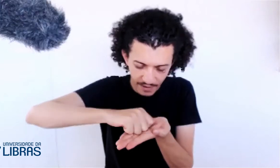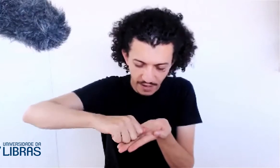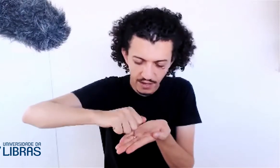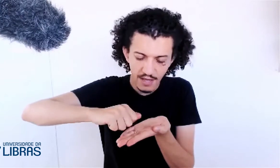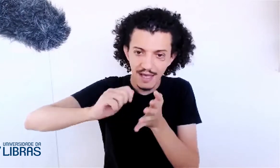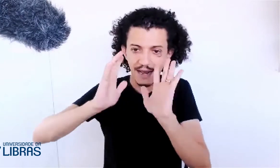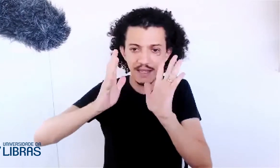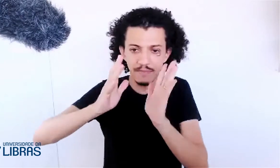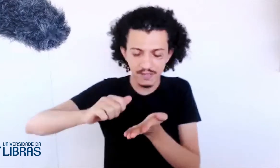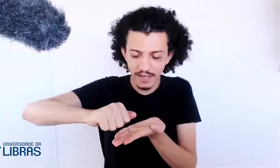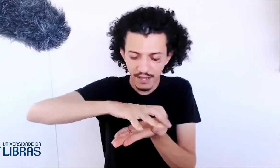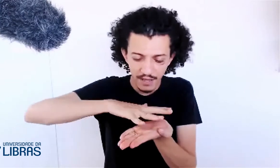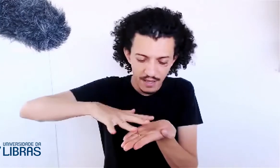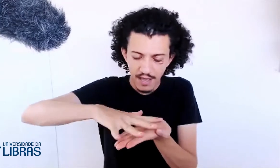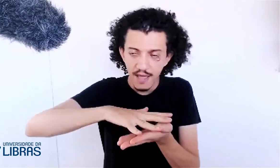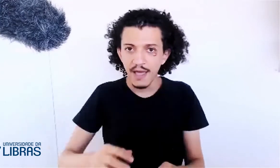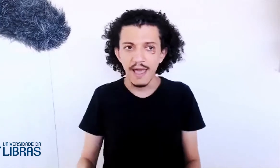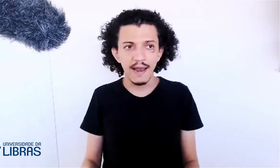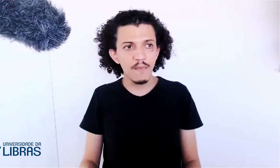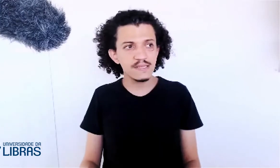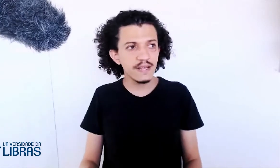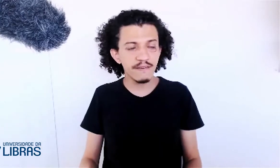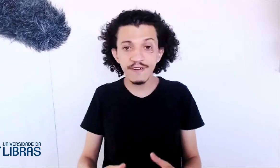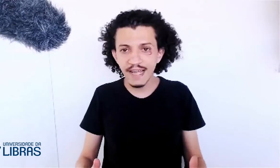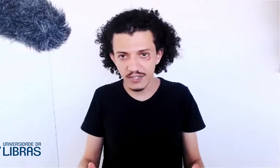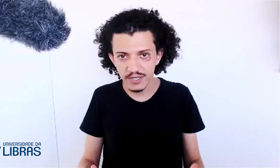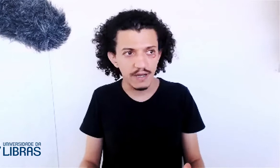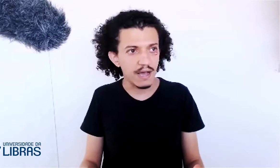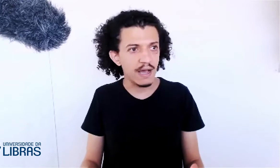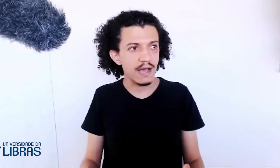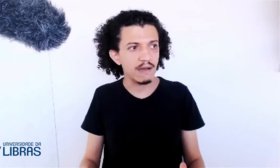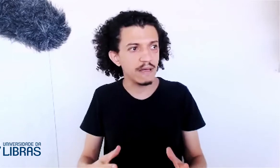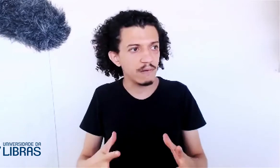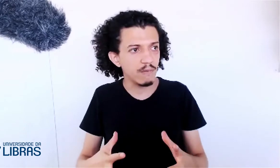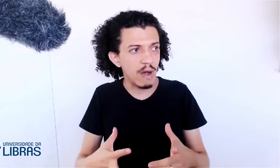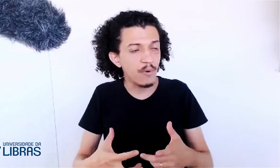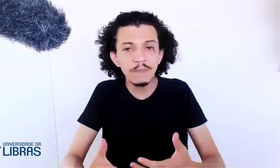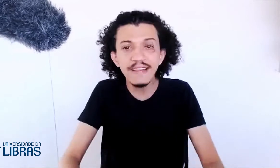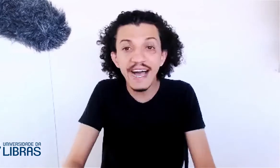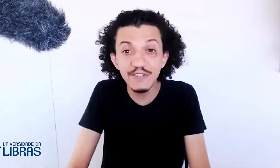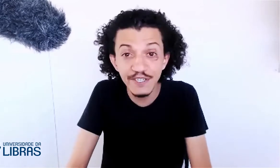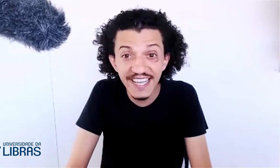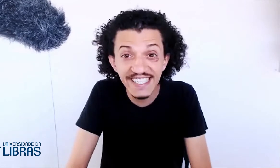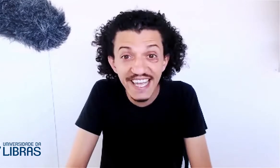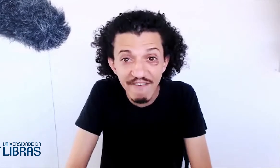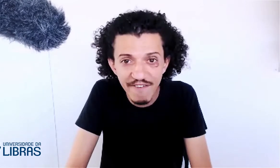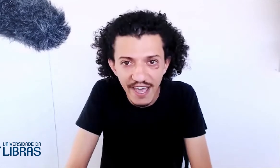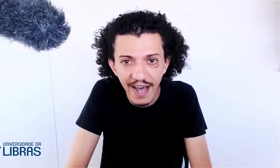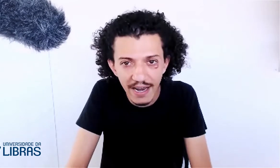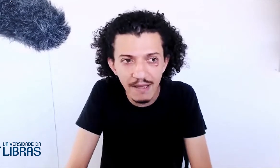escrever a Libras, né? Ela é uma escrita fantástica. A possibilidade de você escrever a